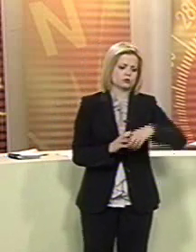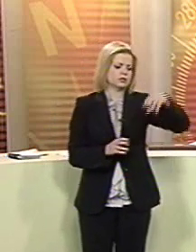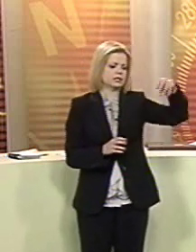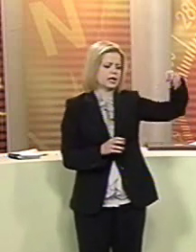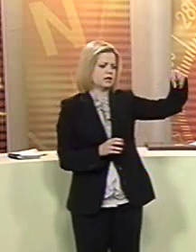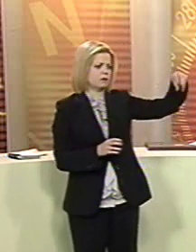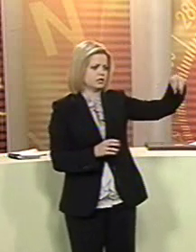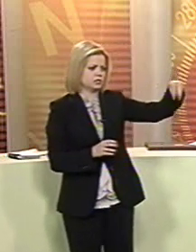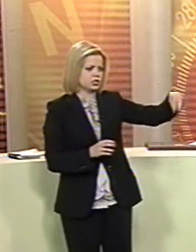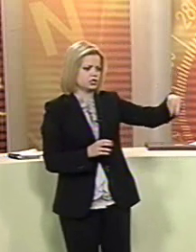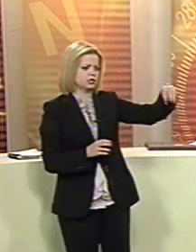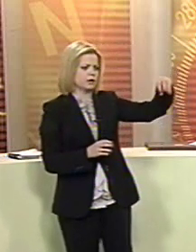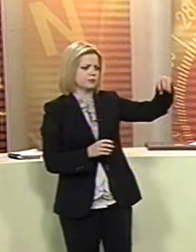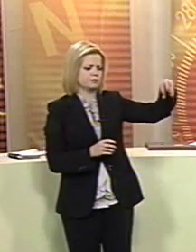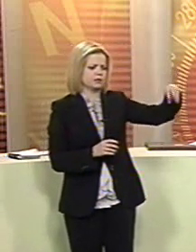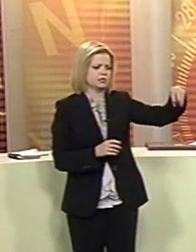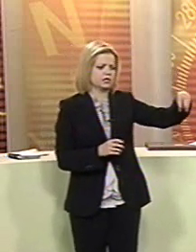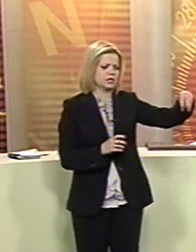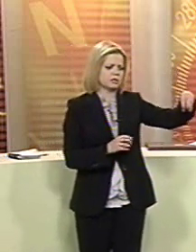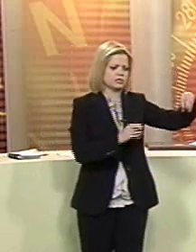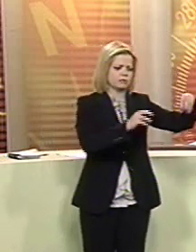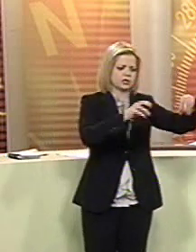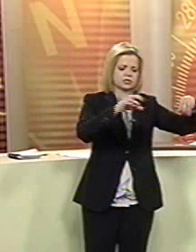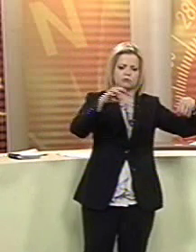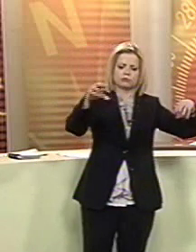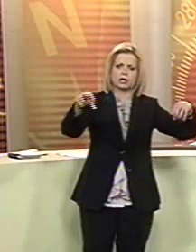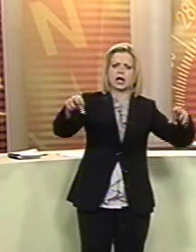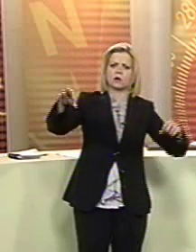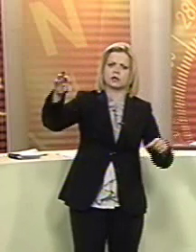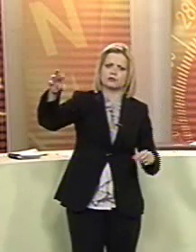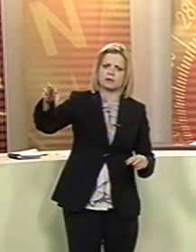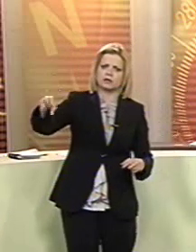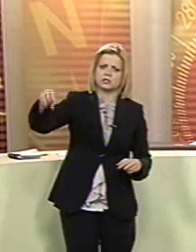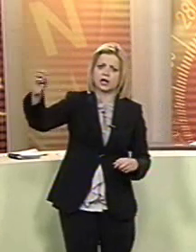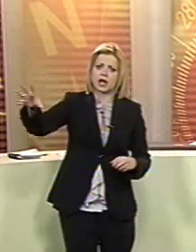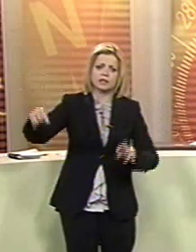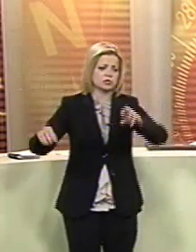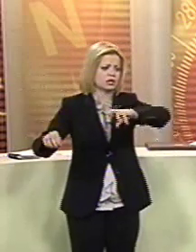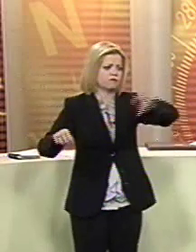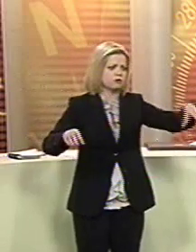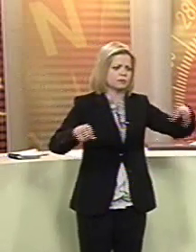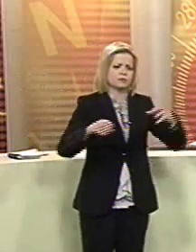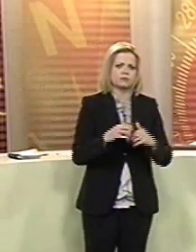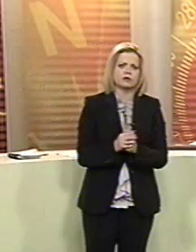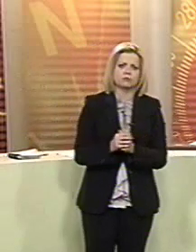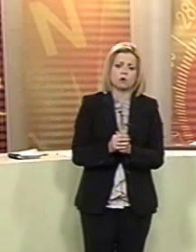pessoa tem, reside aqui com ânimo de permanecer aqui, mas depois ela está em outro lugar com ânimo de permanecer lá, depois ela volta para o primeiro